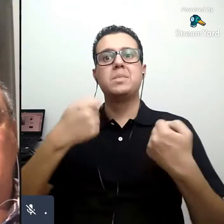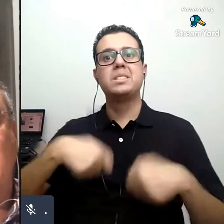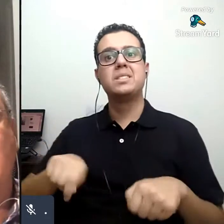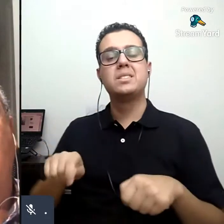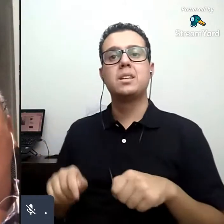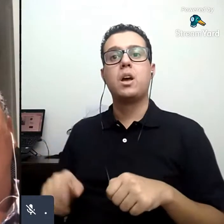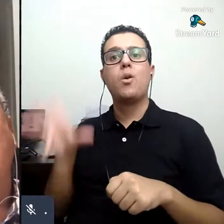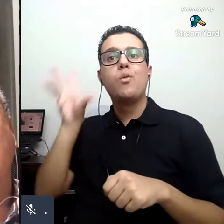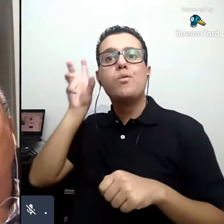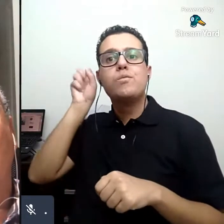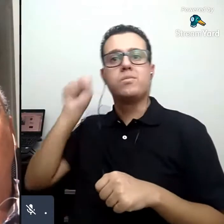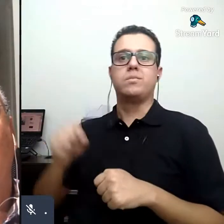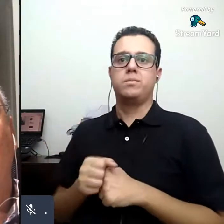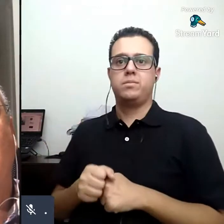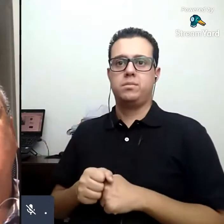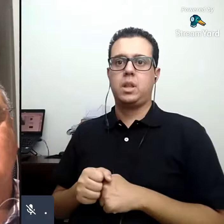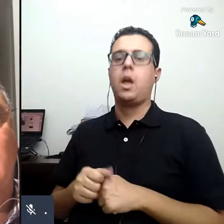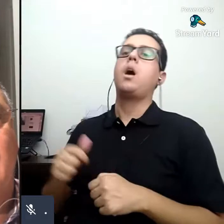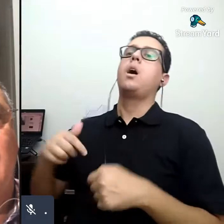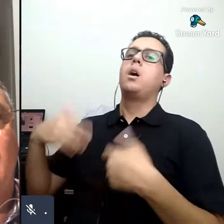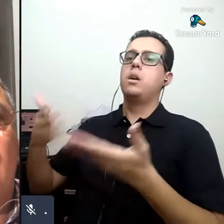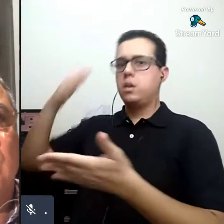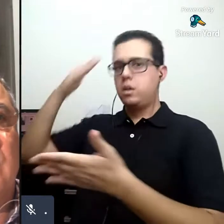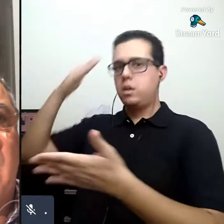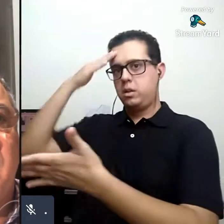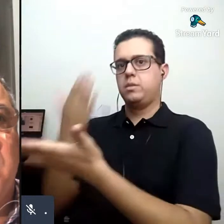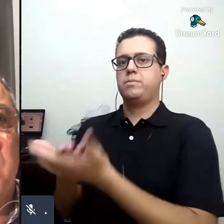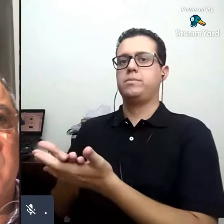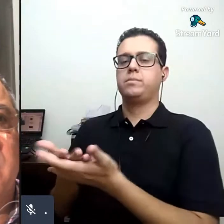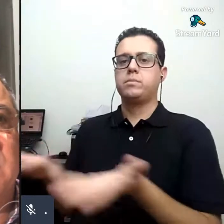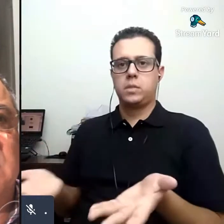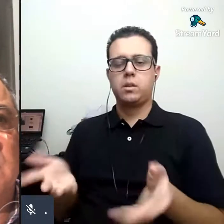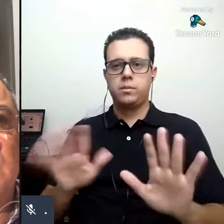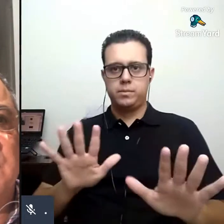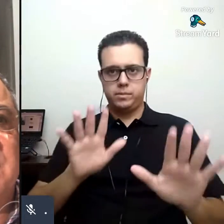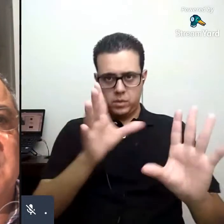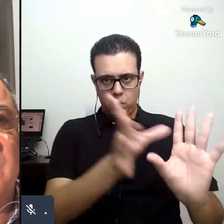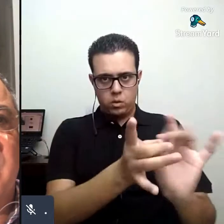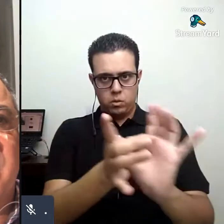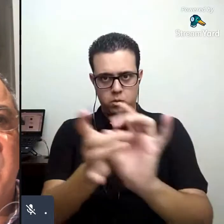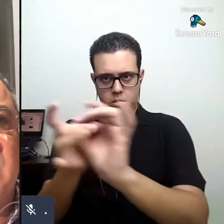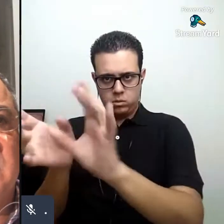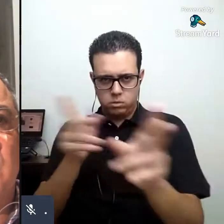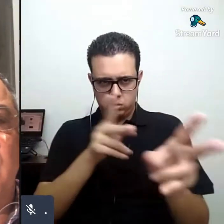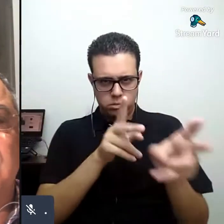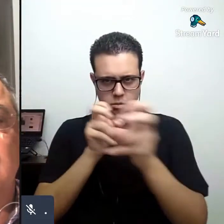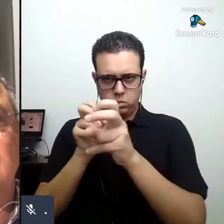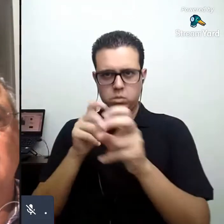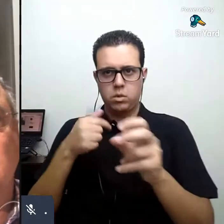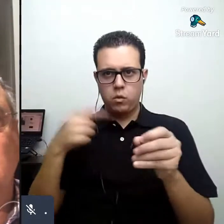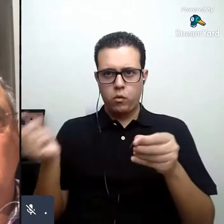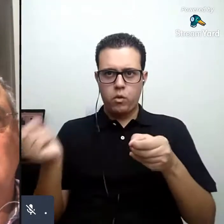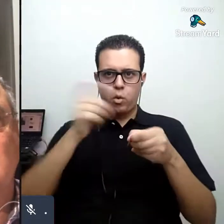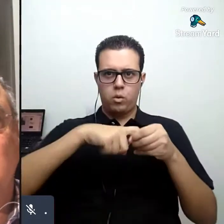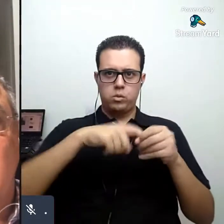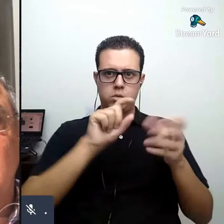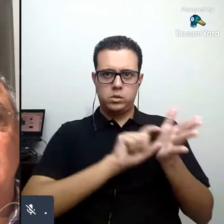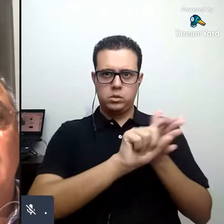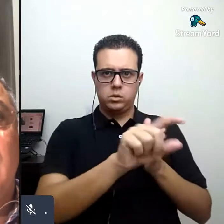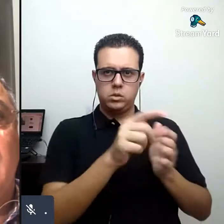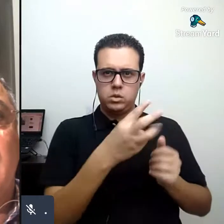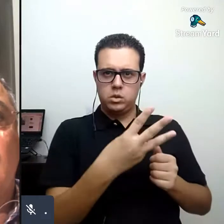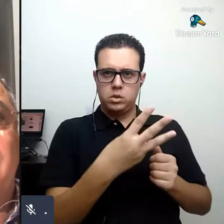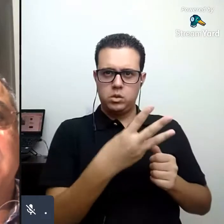Olhando o contexto maior de novo agora, eu volto lá para o versículo de 39 a 42, onde